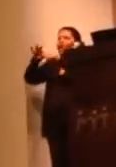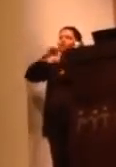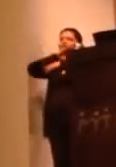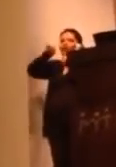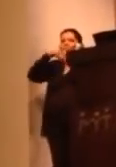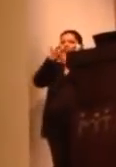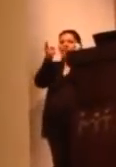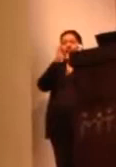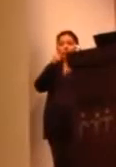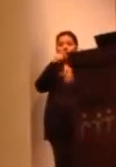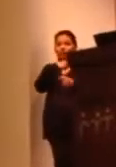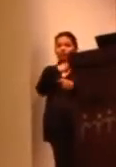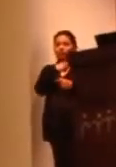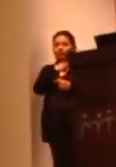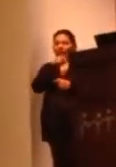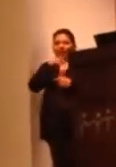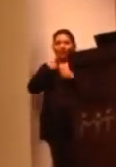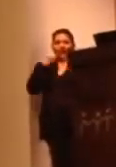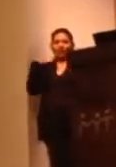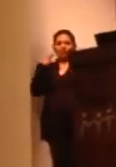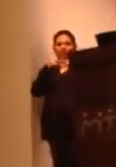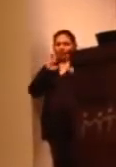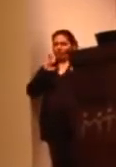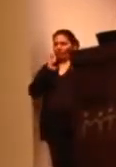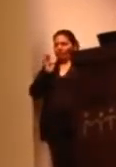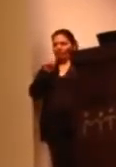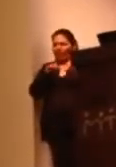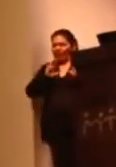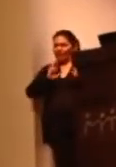él. Y tú te quedas del niño.